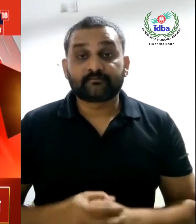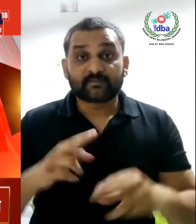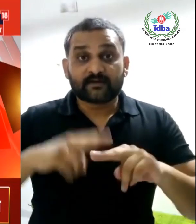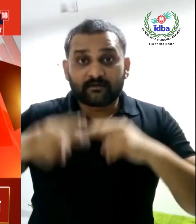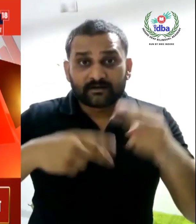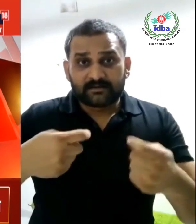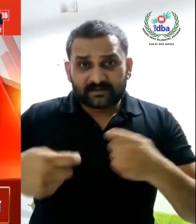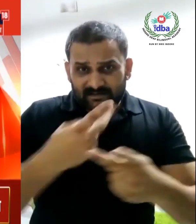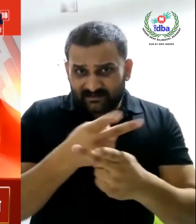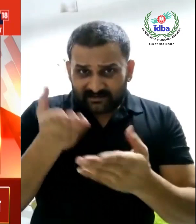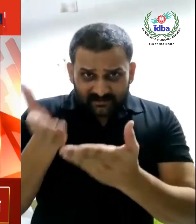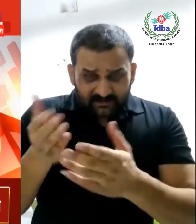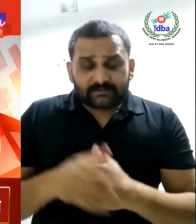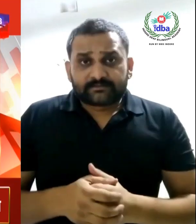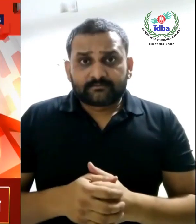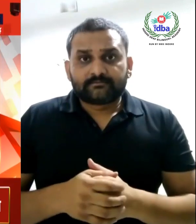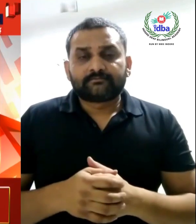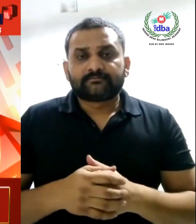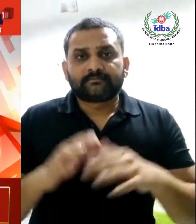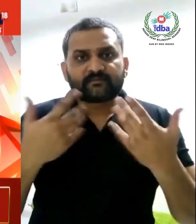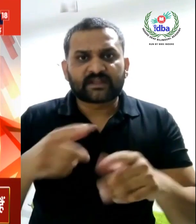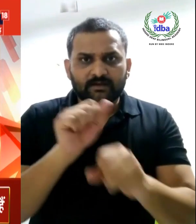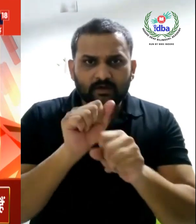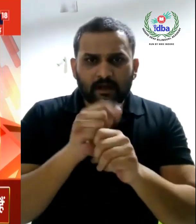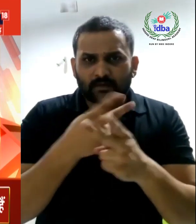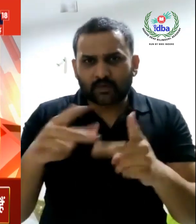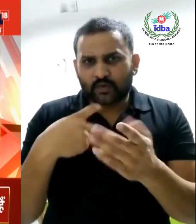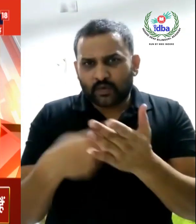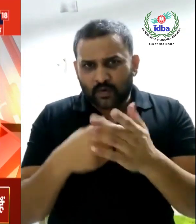उद्योगों द्वारा की जाने वाली कार्रवाइयों में